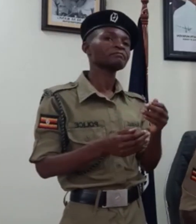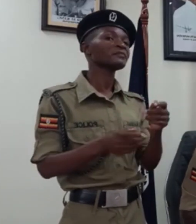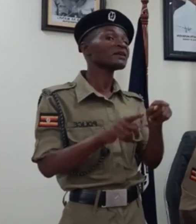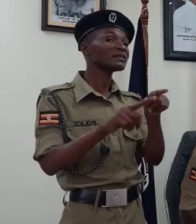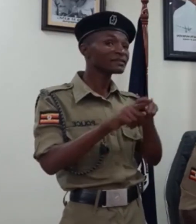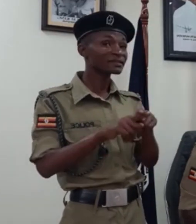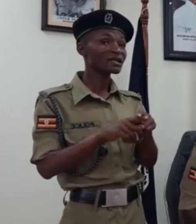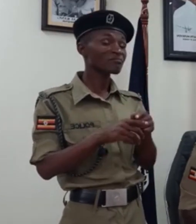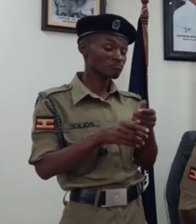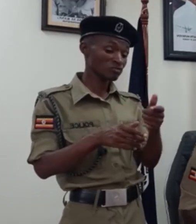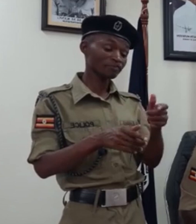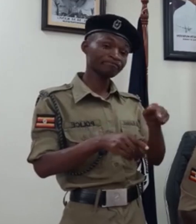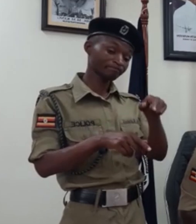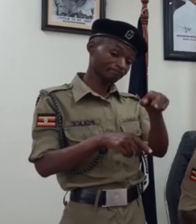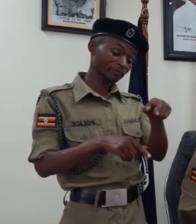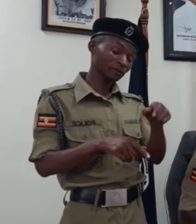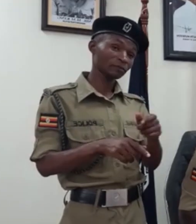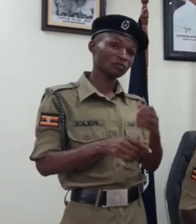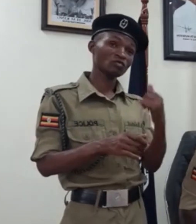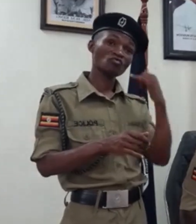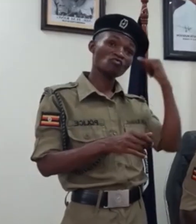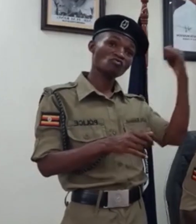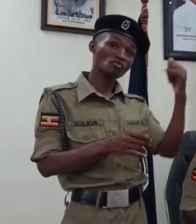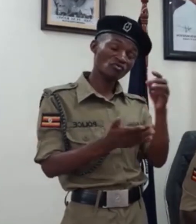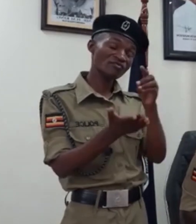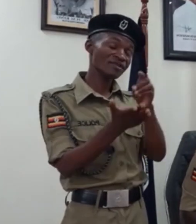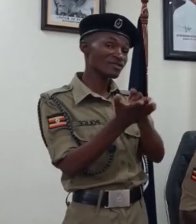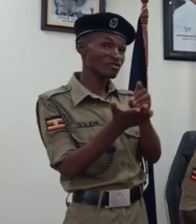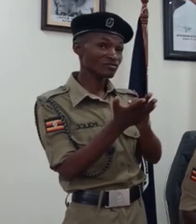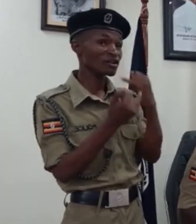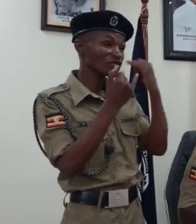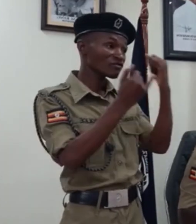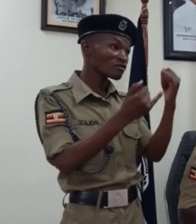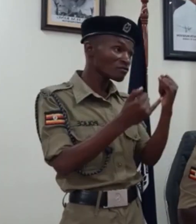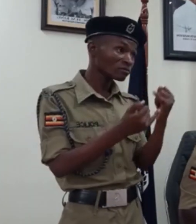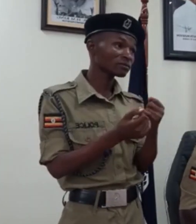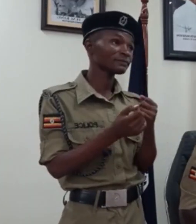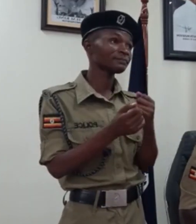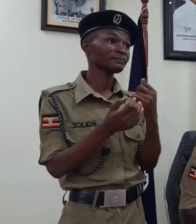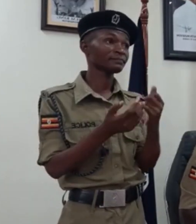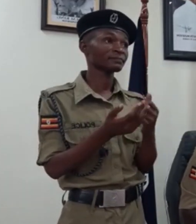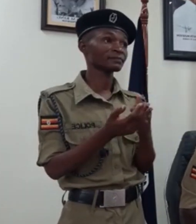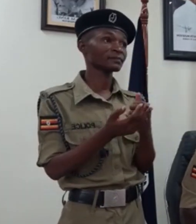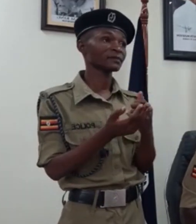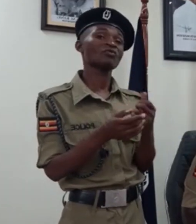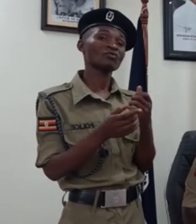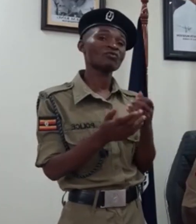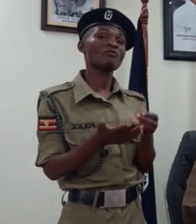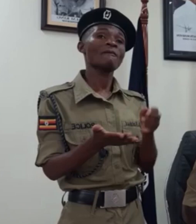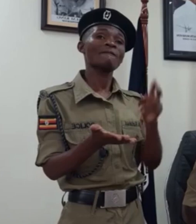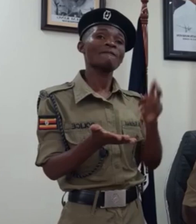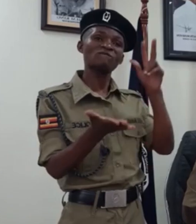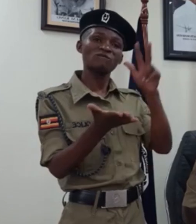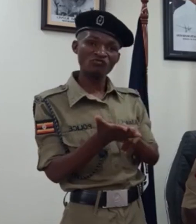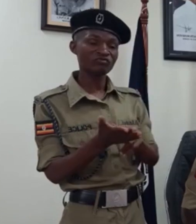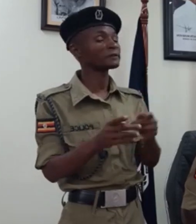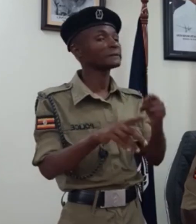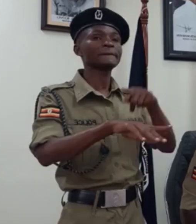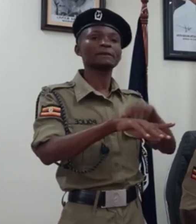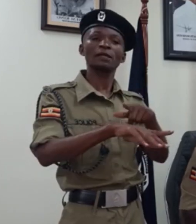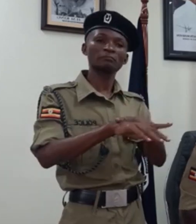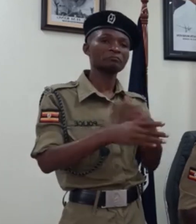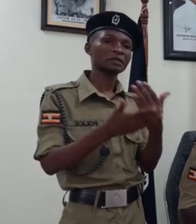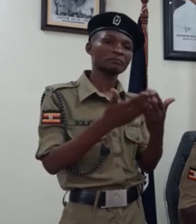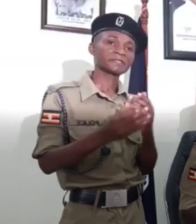n'eddakiika 5:04 ng'ebula eddakiika nga 6 okuwera 2:00 ez'okumakya n'addamu n'akubira omusawo